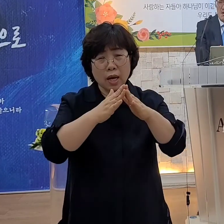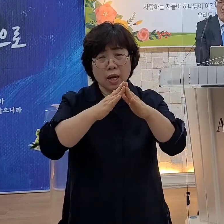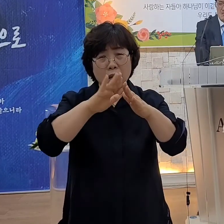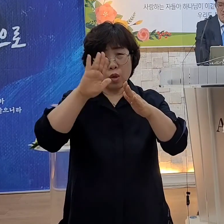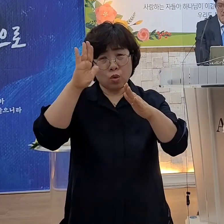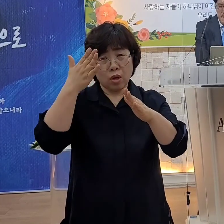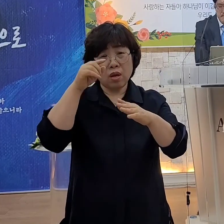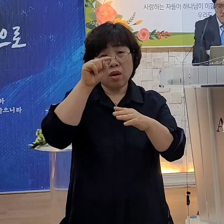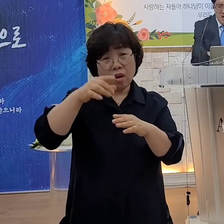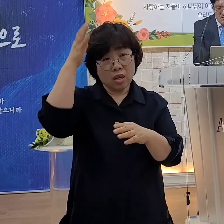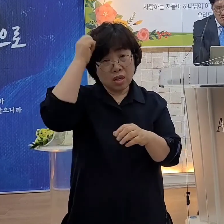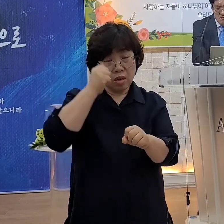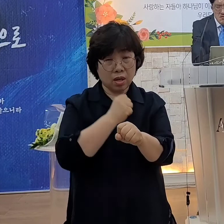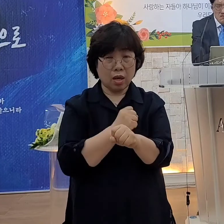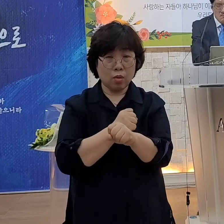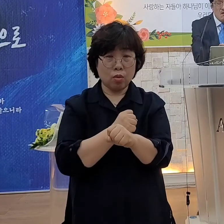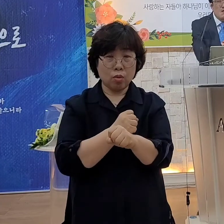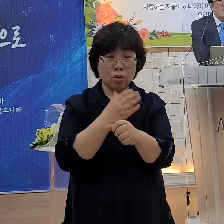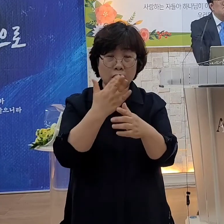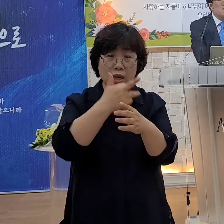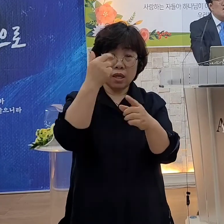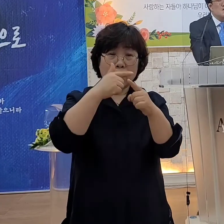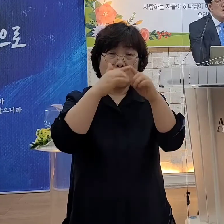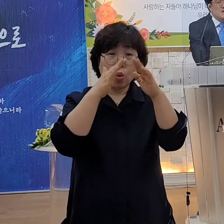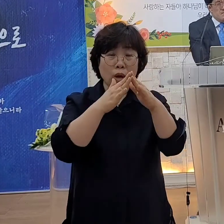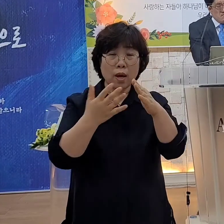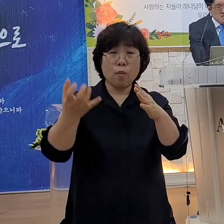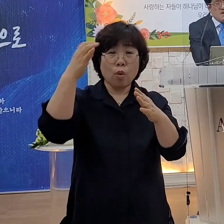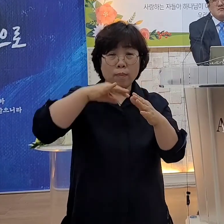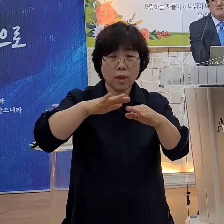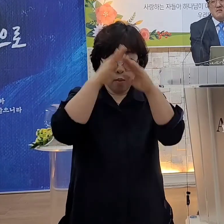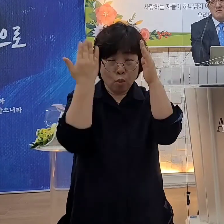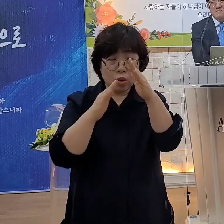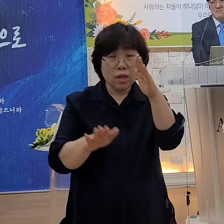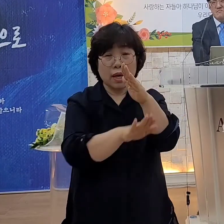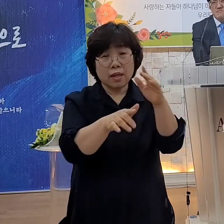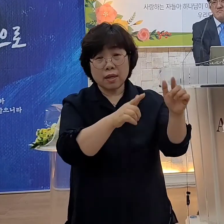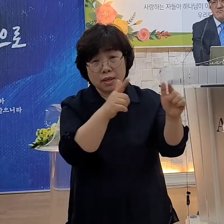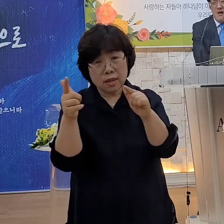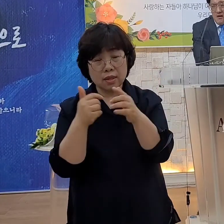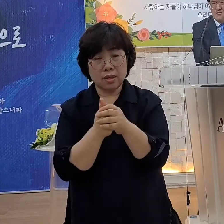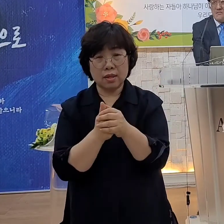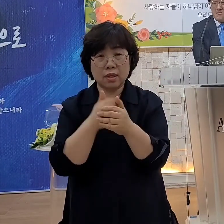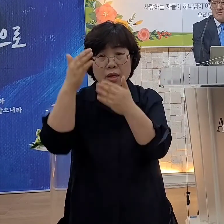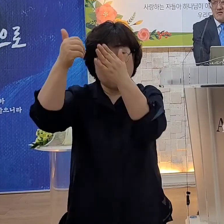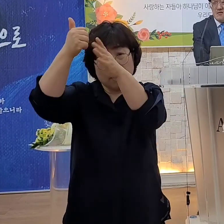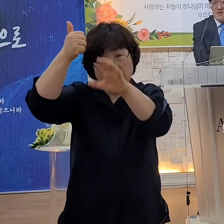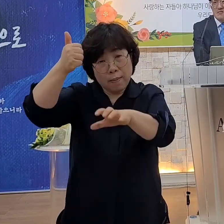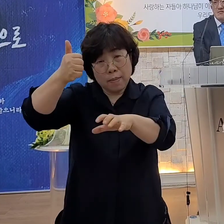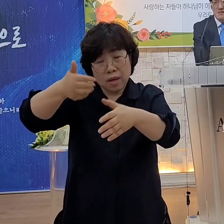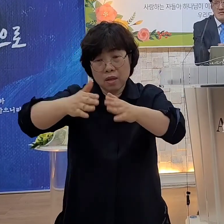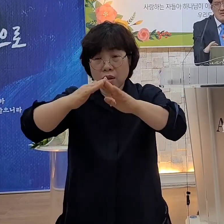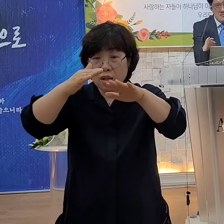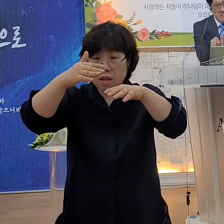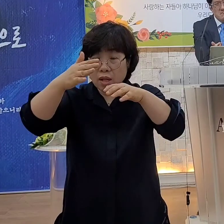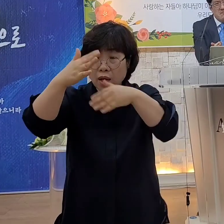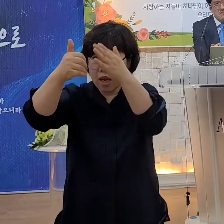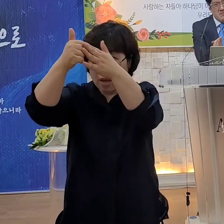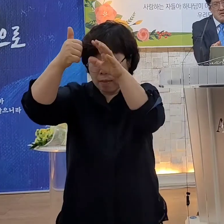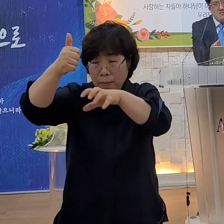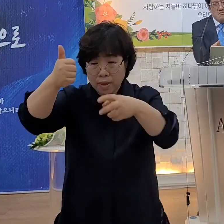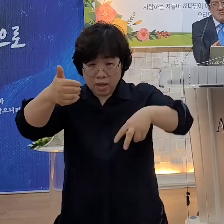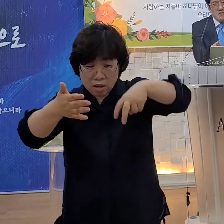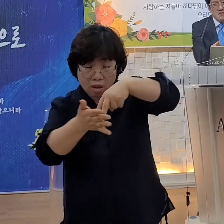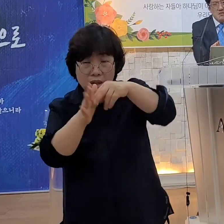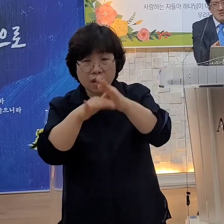사실을 기억하면서 우리 양산 호산나 교회에 속한 모든 가정들이 하나님 앞에 설 때 이런 점도